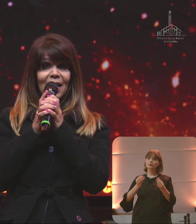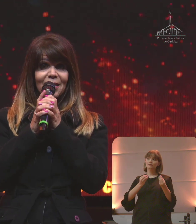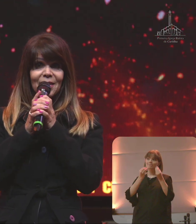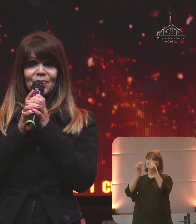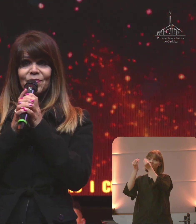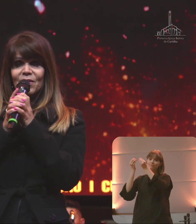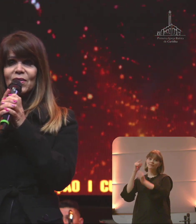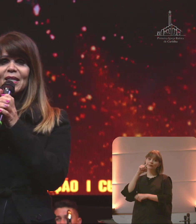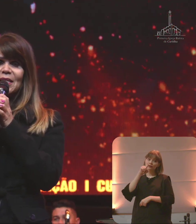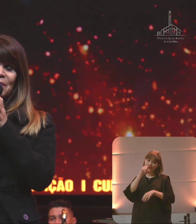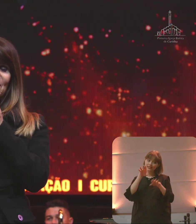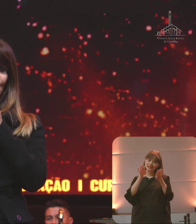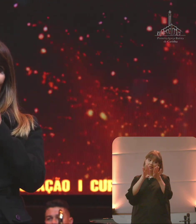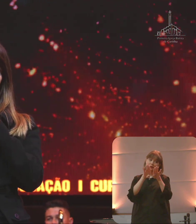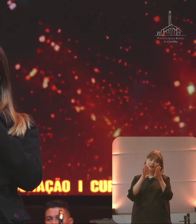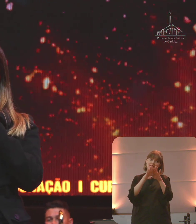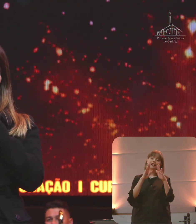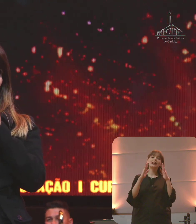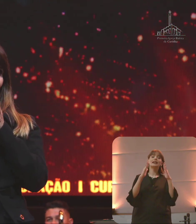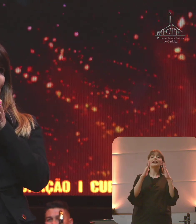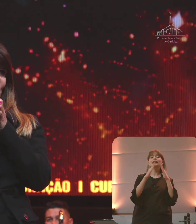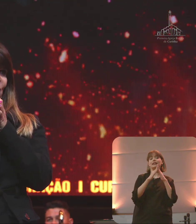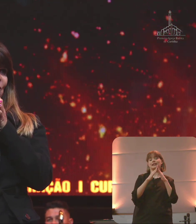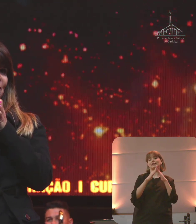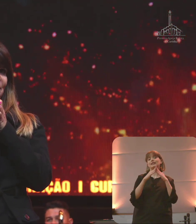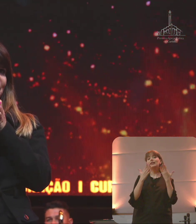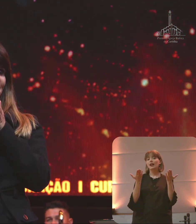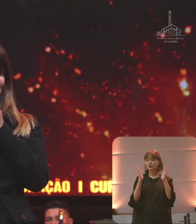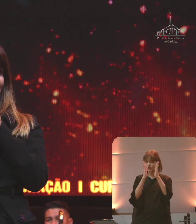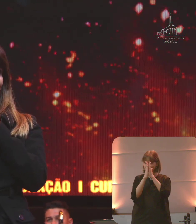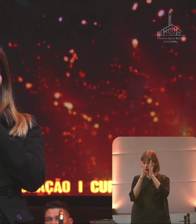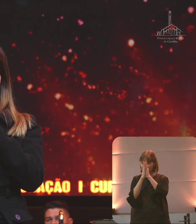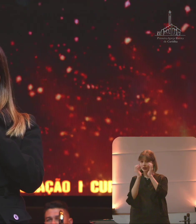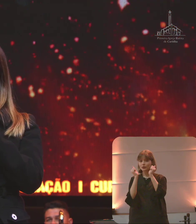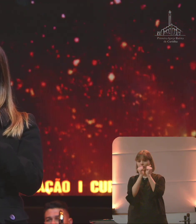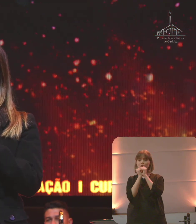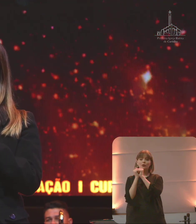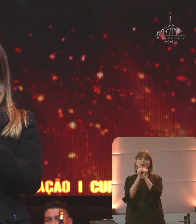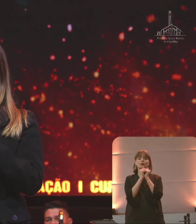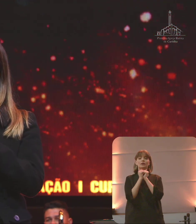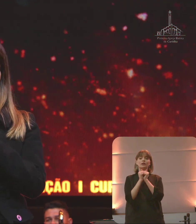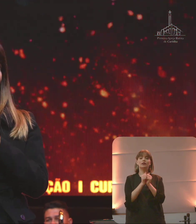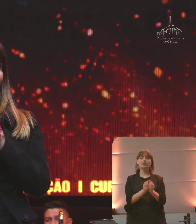aí em casa, fizesse a mesma coisa e daí a gente ora juntos.